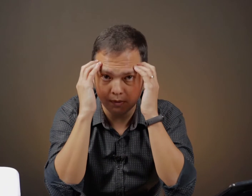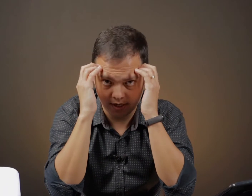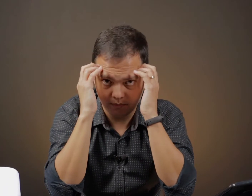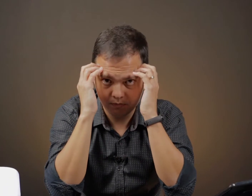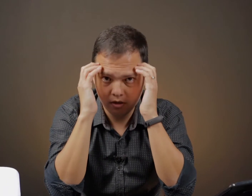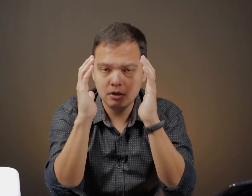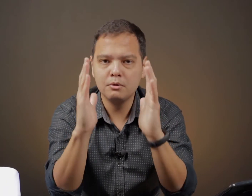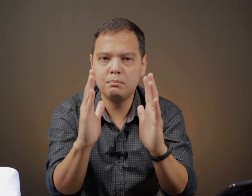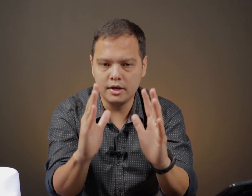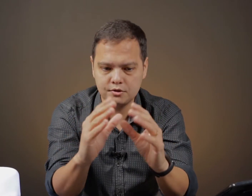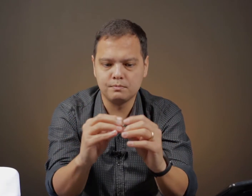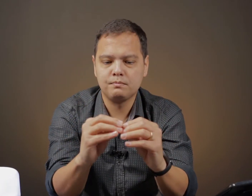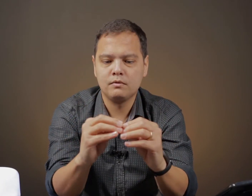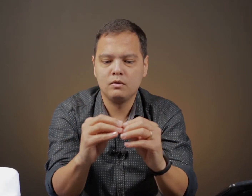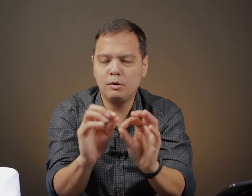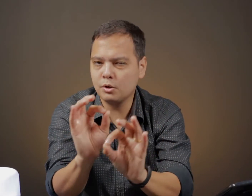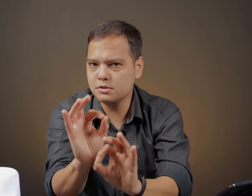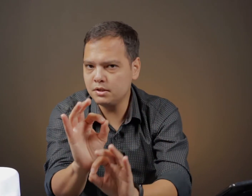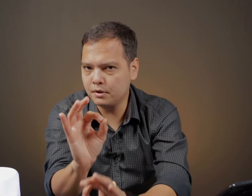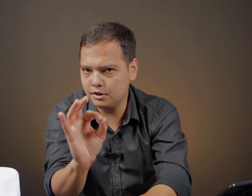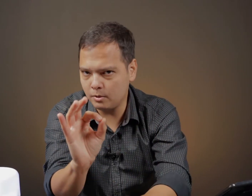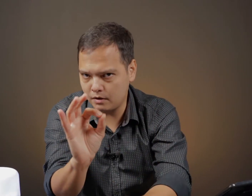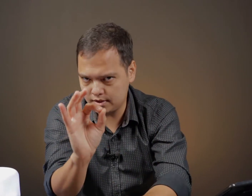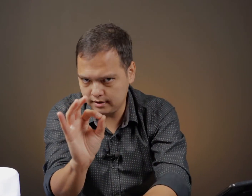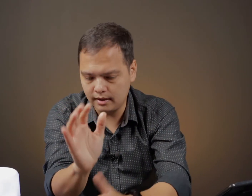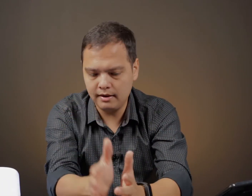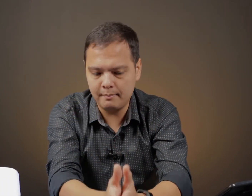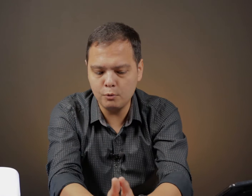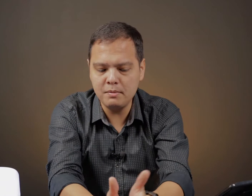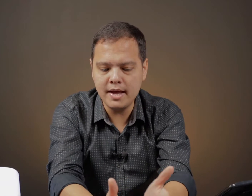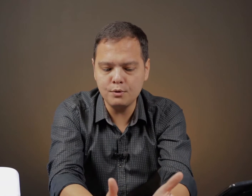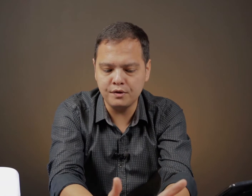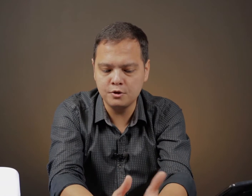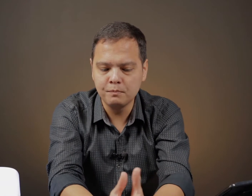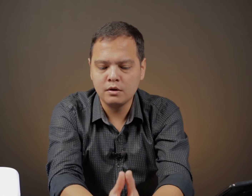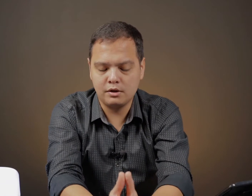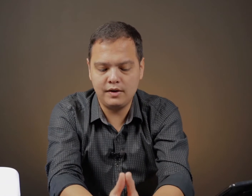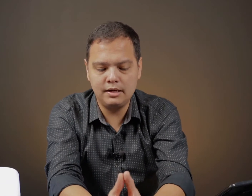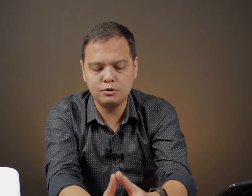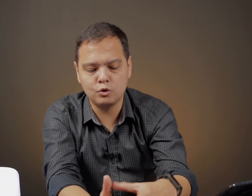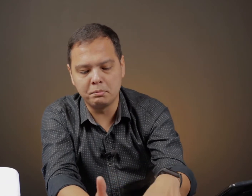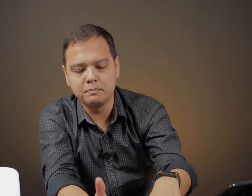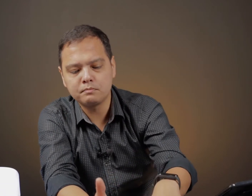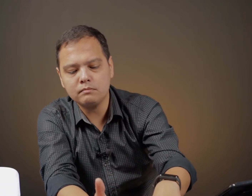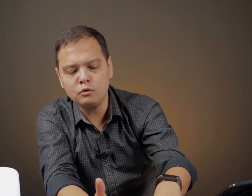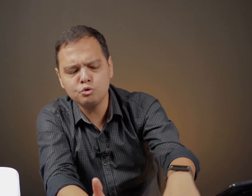ela. Por isso, uma outra coisa muito importante que eu quero que você entenda. Lembra, no primeiro vídeo, nós falamos sobre o surdo